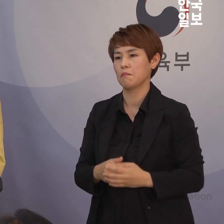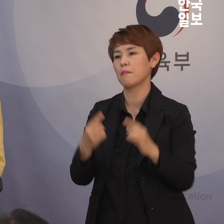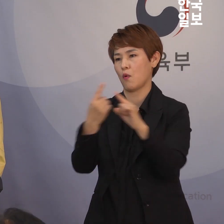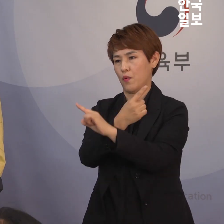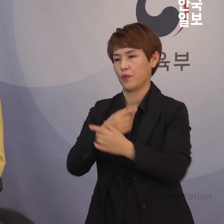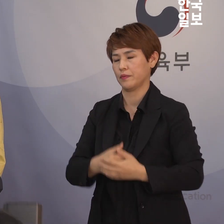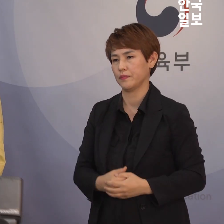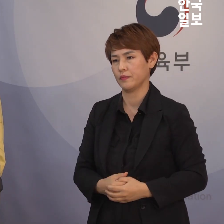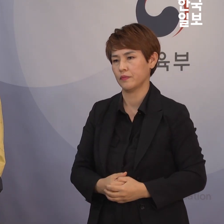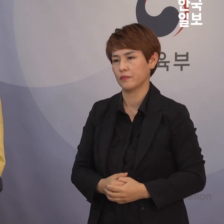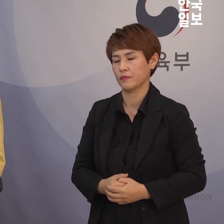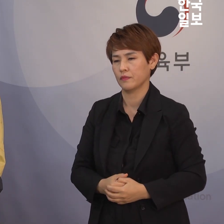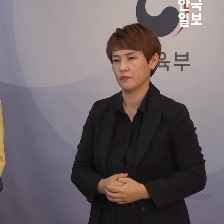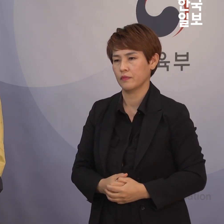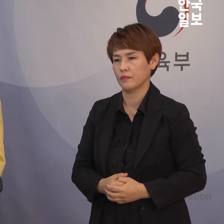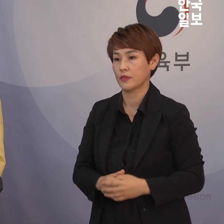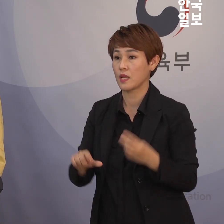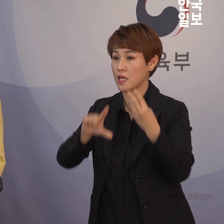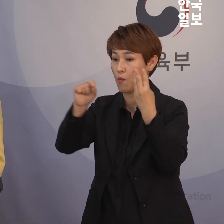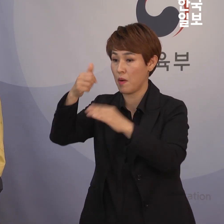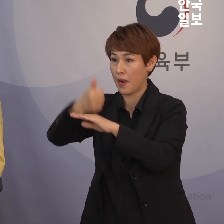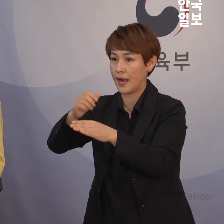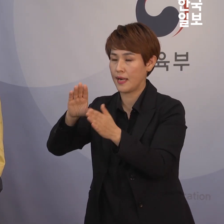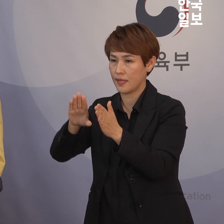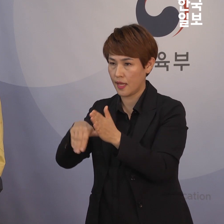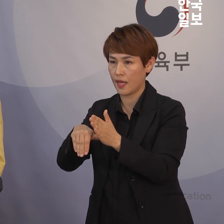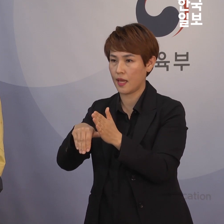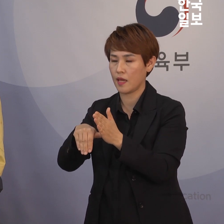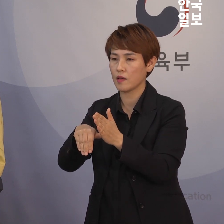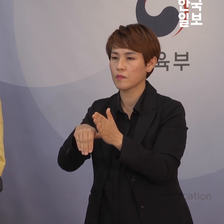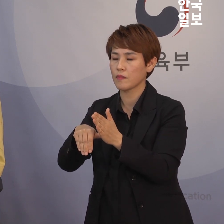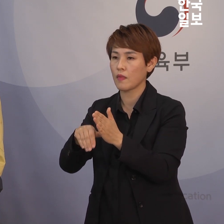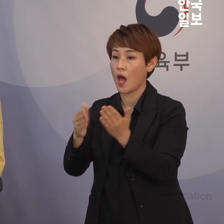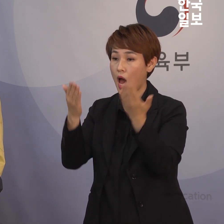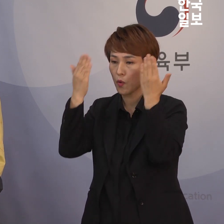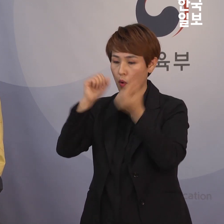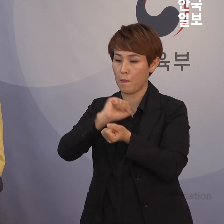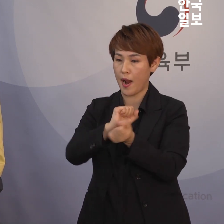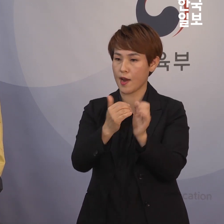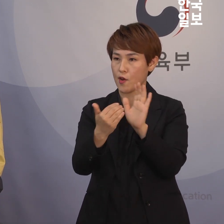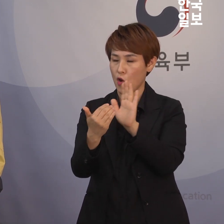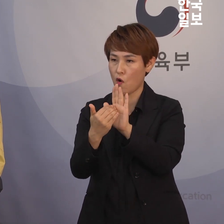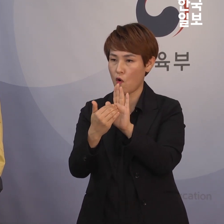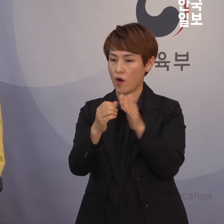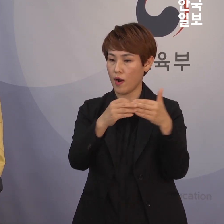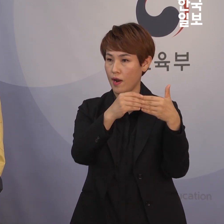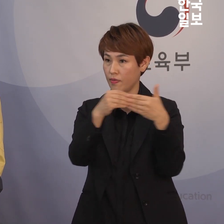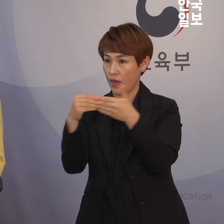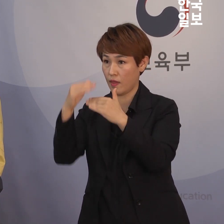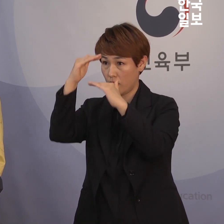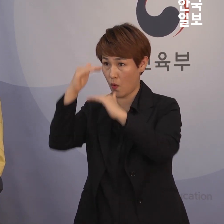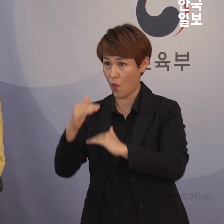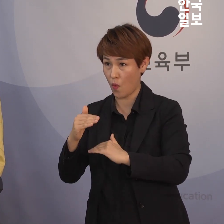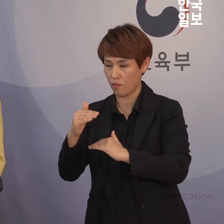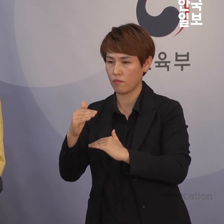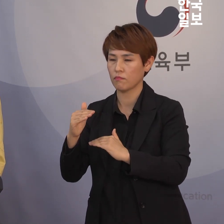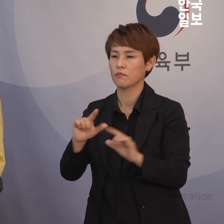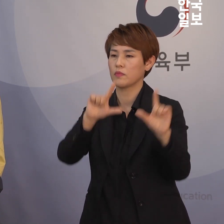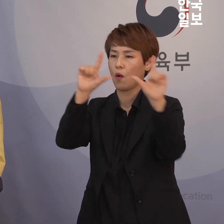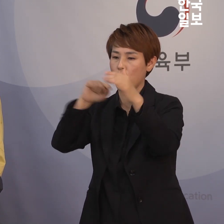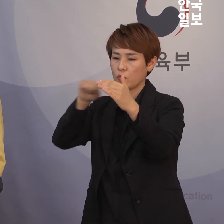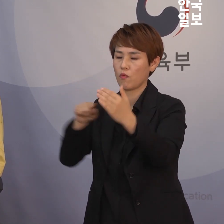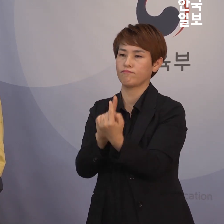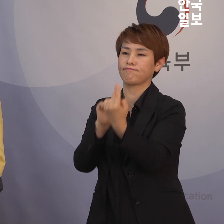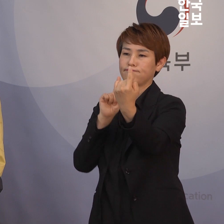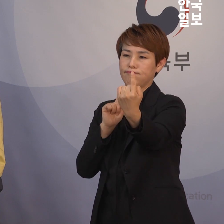것입니다. 3월 말에 현장으로 안내한 학교 방역 가이드라인은 생활 속 거리 두기 전환에 따른